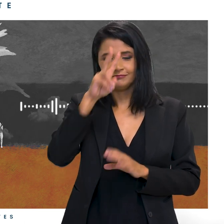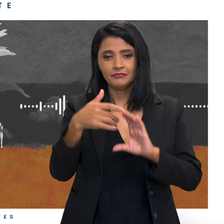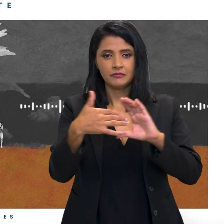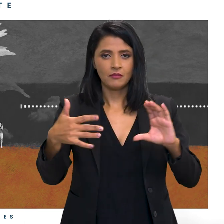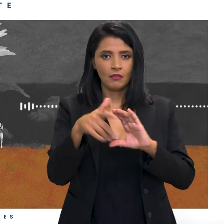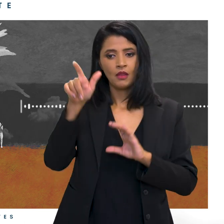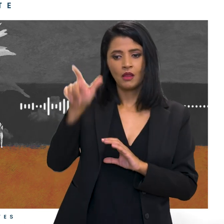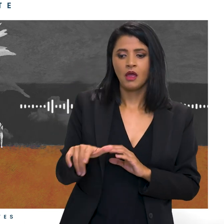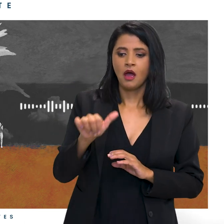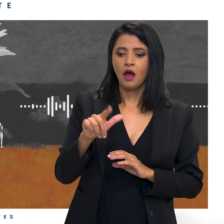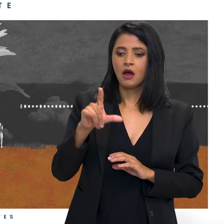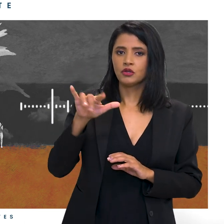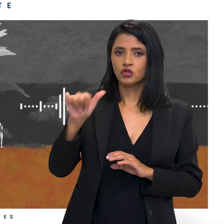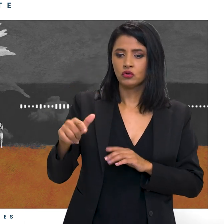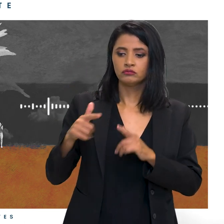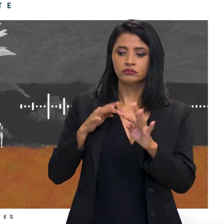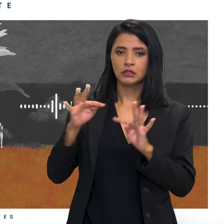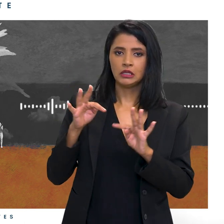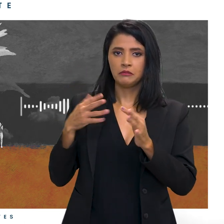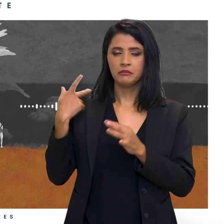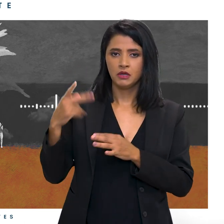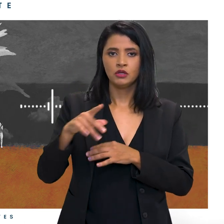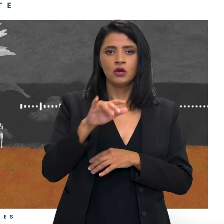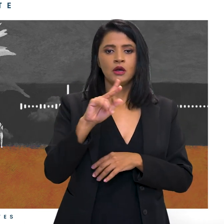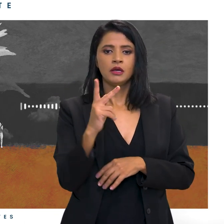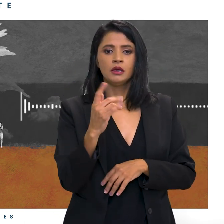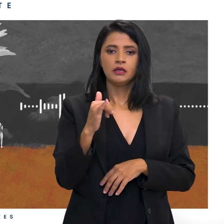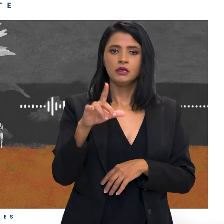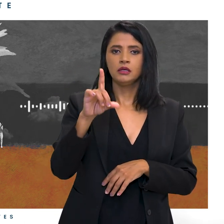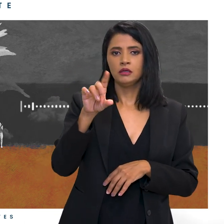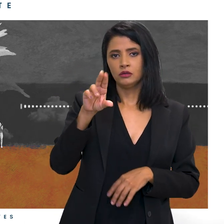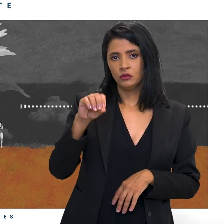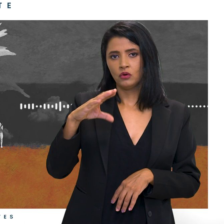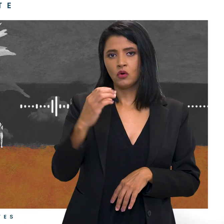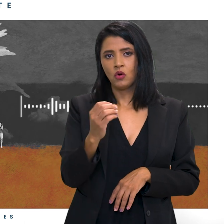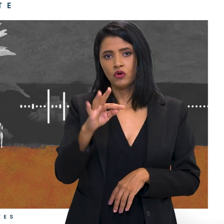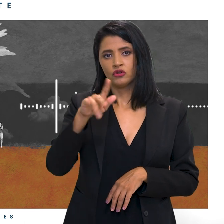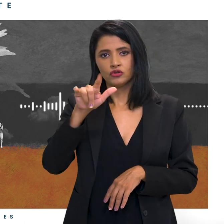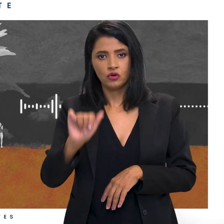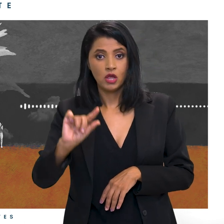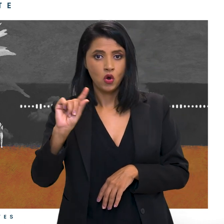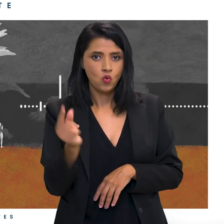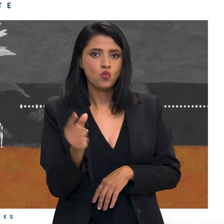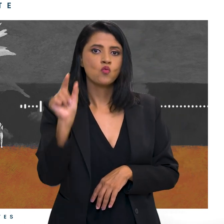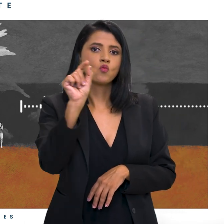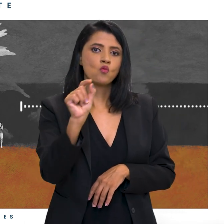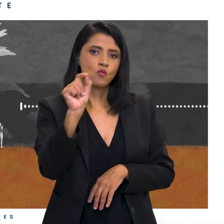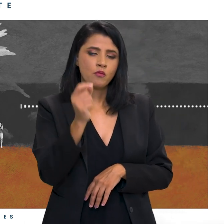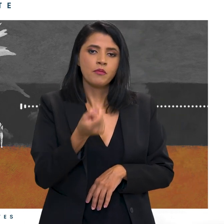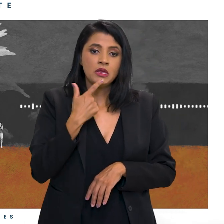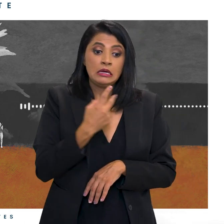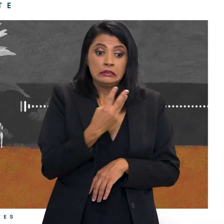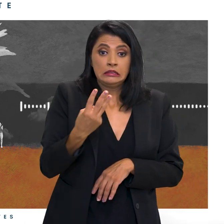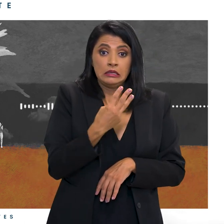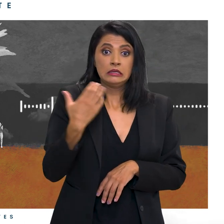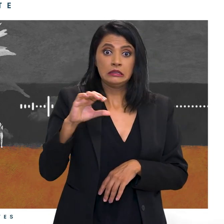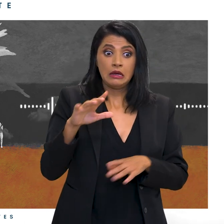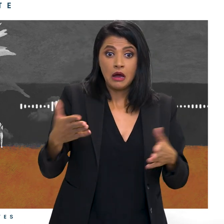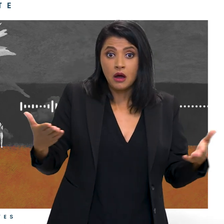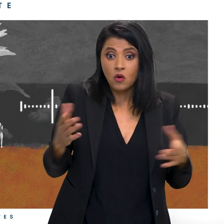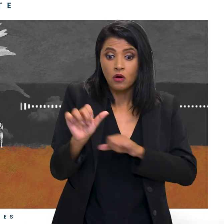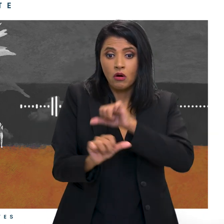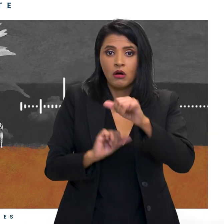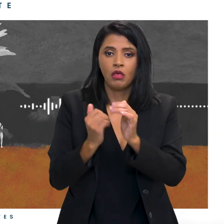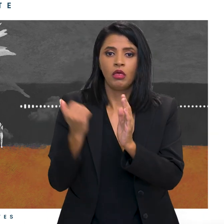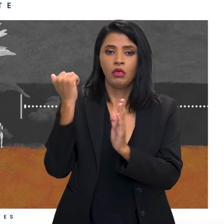questão da doença de Addison, que o tratamento ouro da doença prevê a hidrocortisona. Um comprimido custava em média 33 centavos, parece que